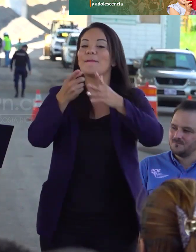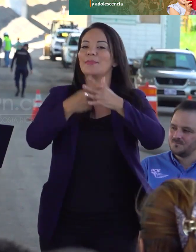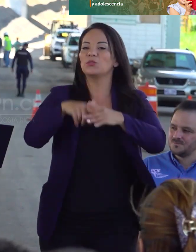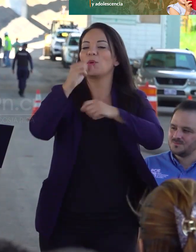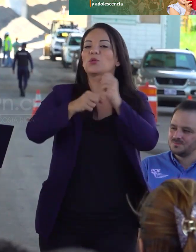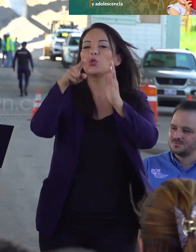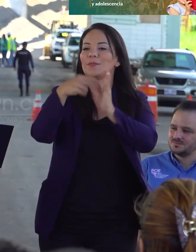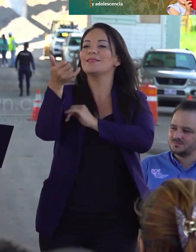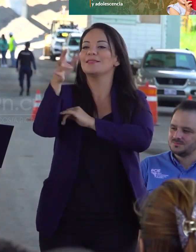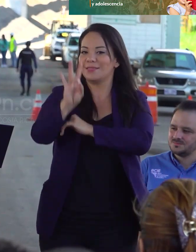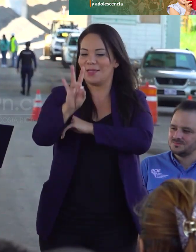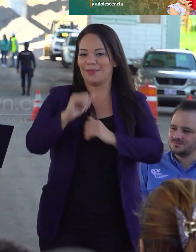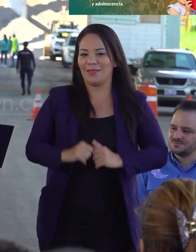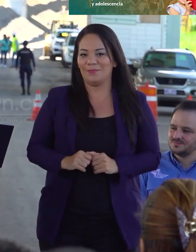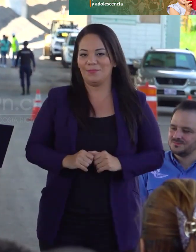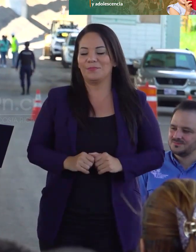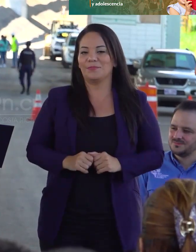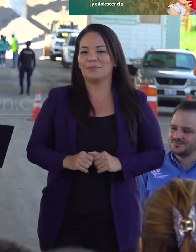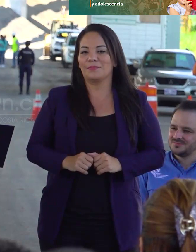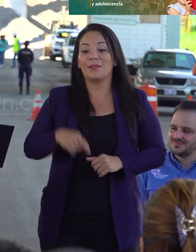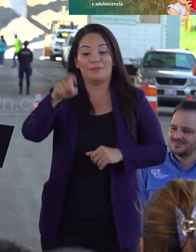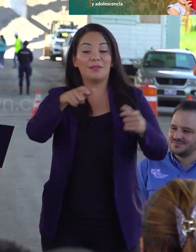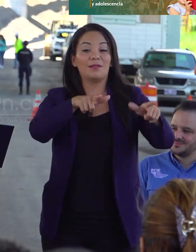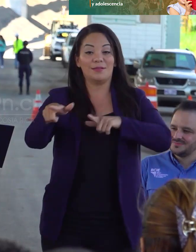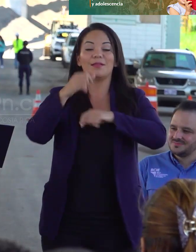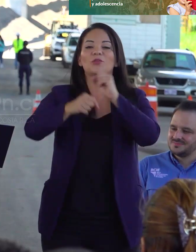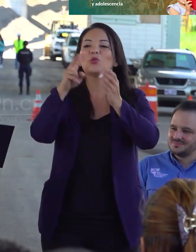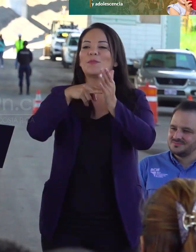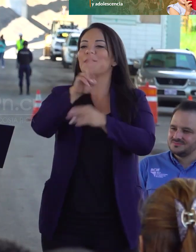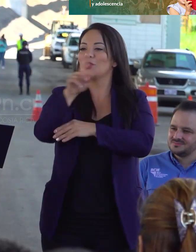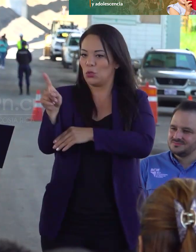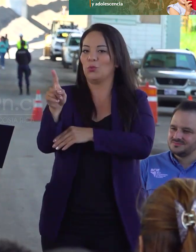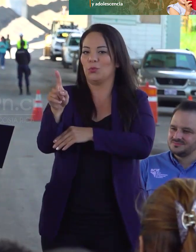en el 2017 y tenía que estar lista en el 2021.